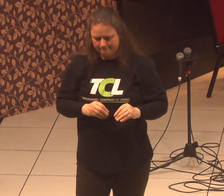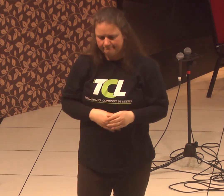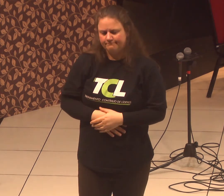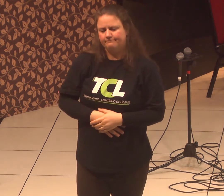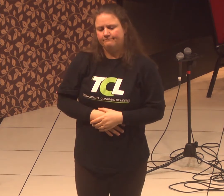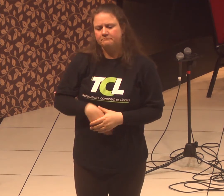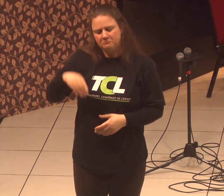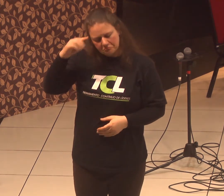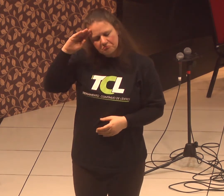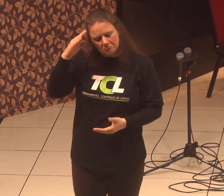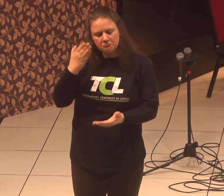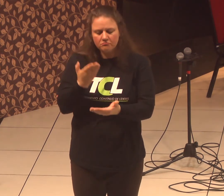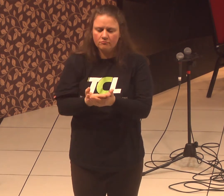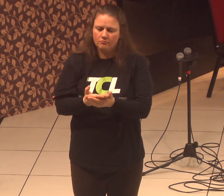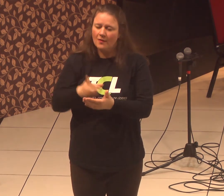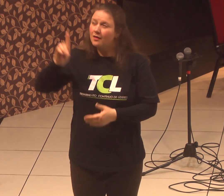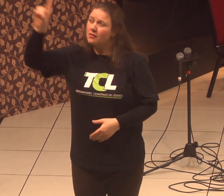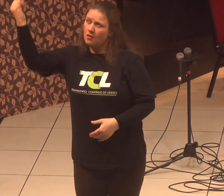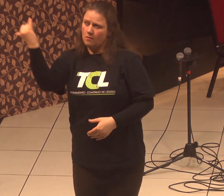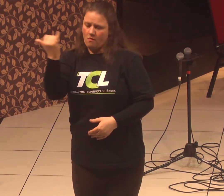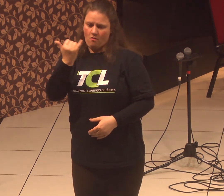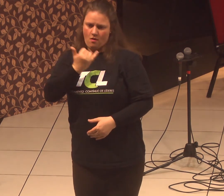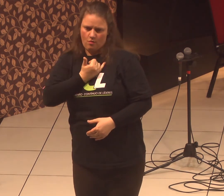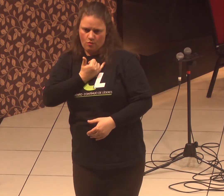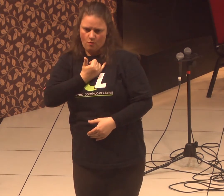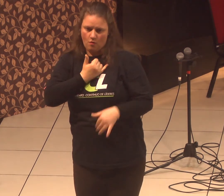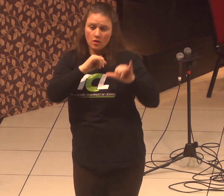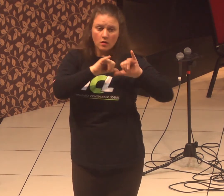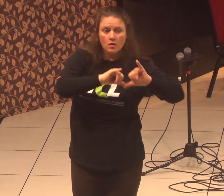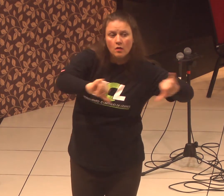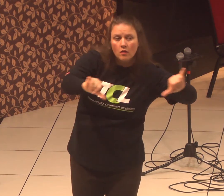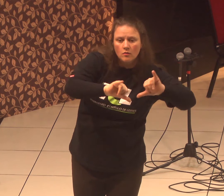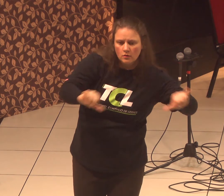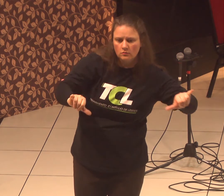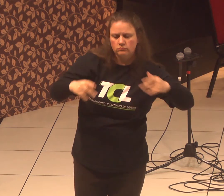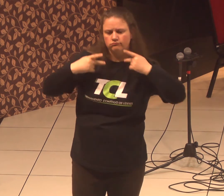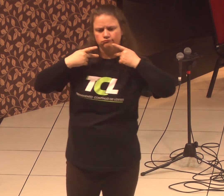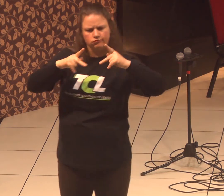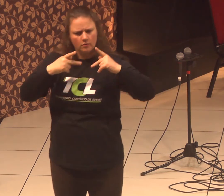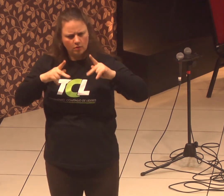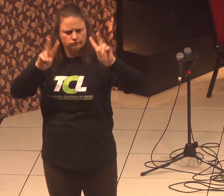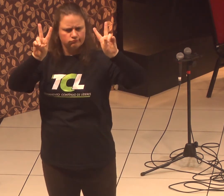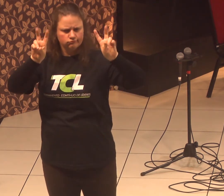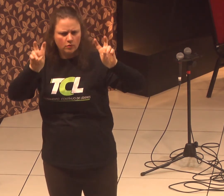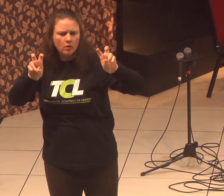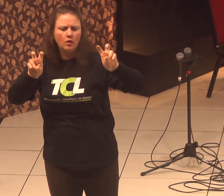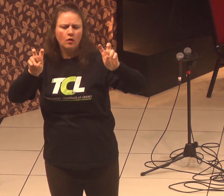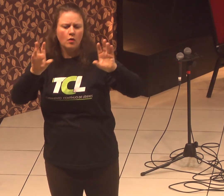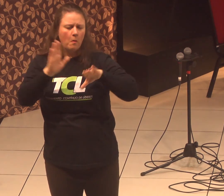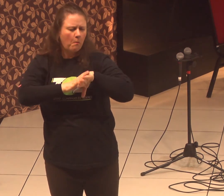que Deus me disse para dizer para vocês, além de toda essa palavra, e o que mais vale é a